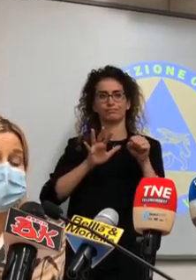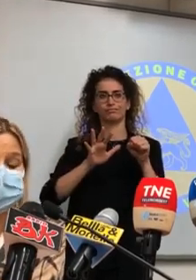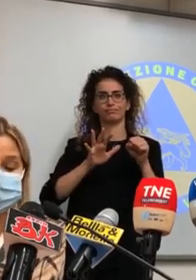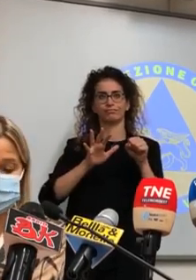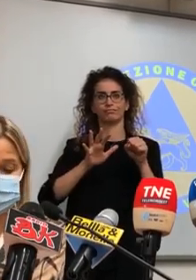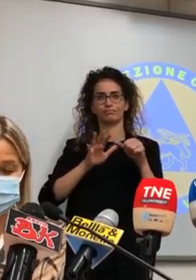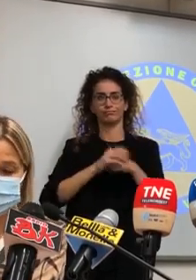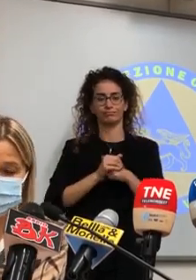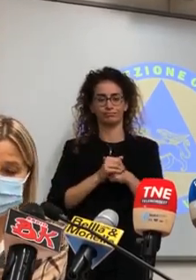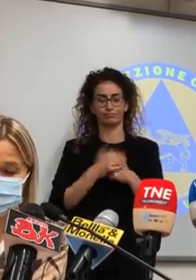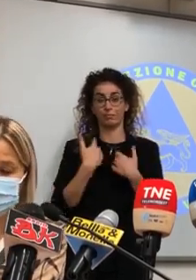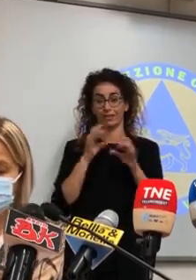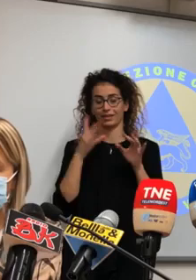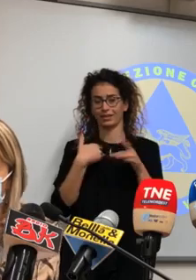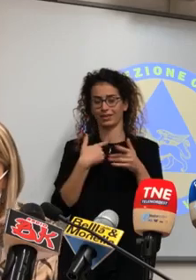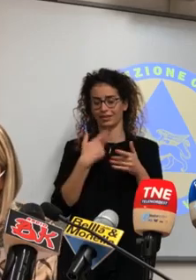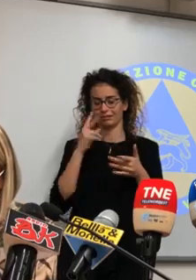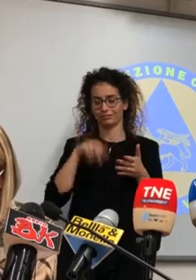con una,